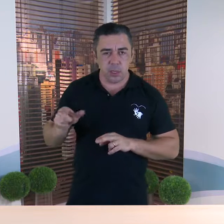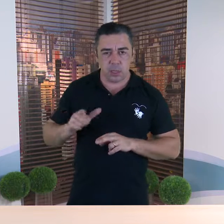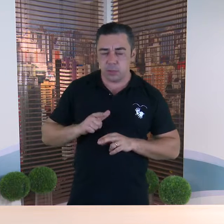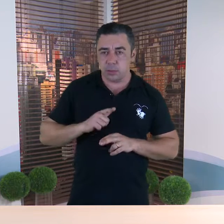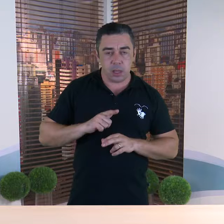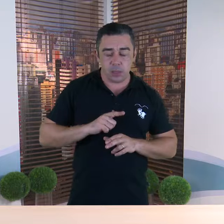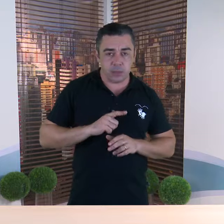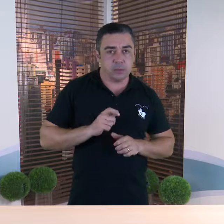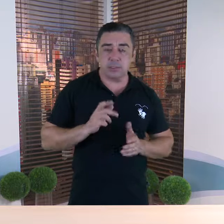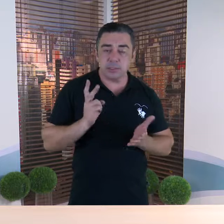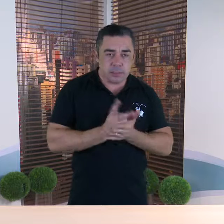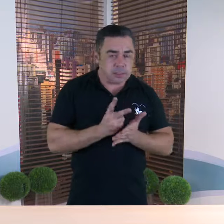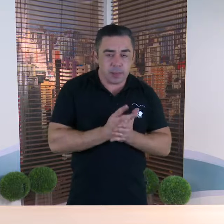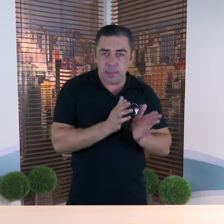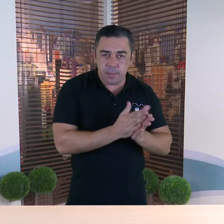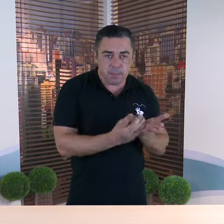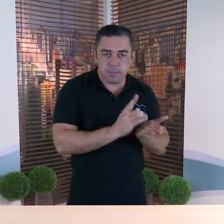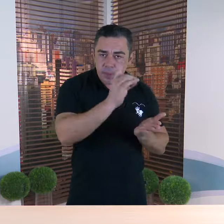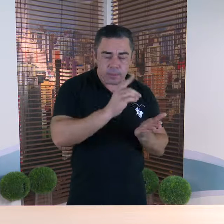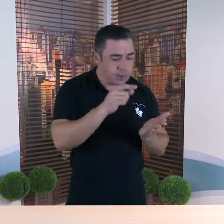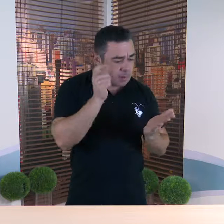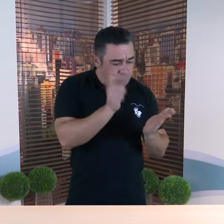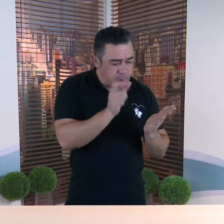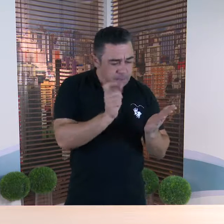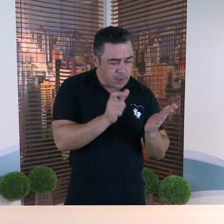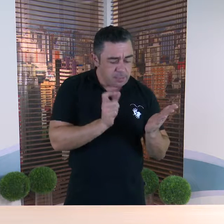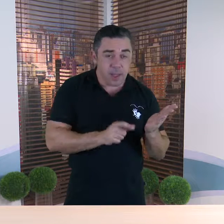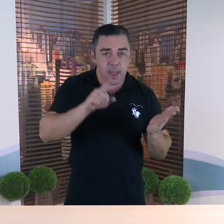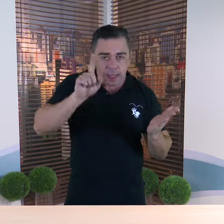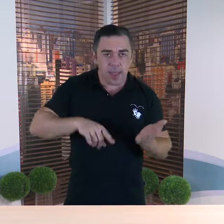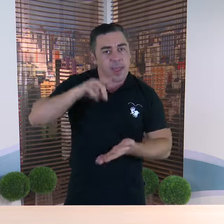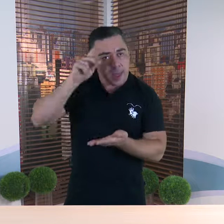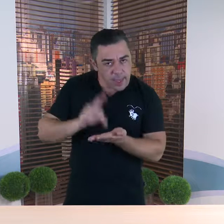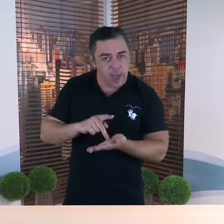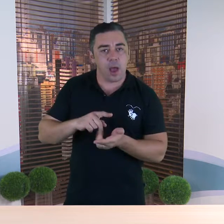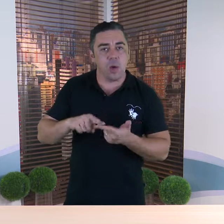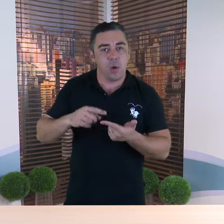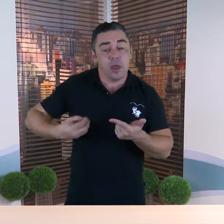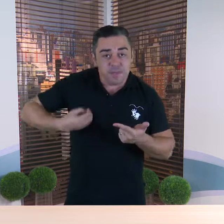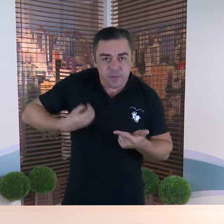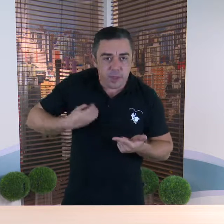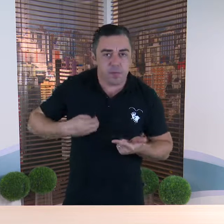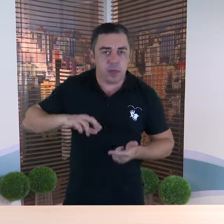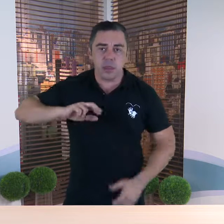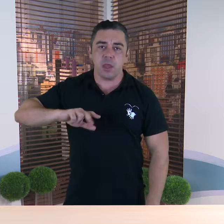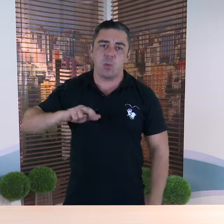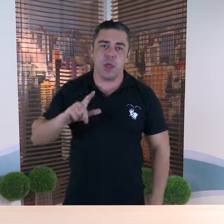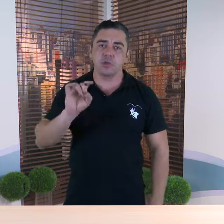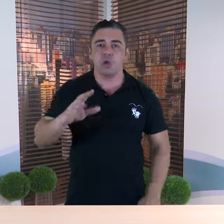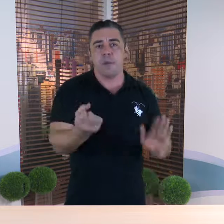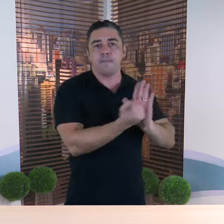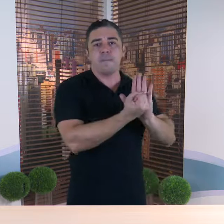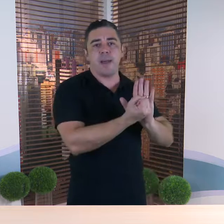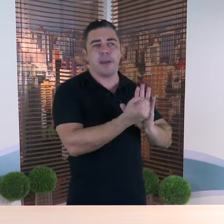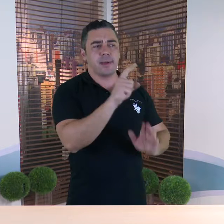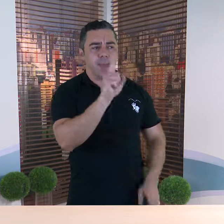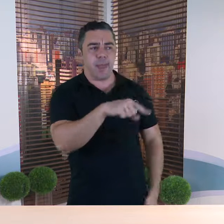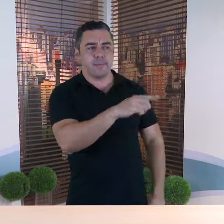desse ser, em todas as descrições bíblicas, está em vista um ser real, vivo e não meramente um símbolo do